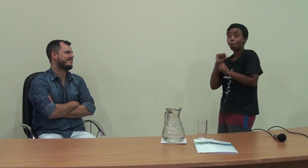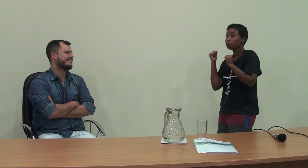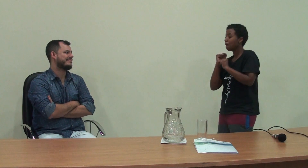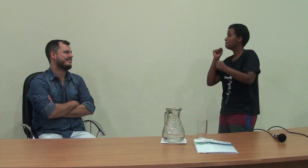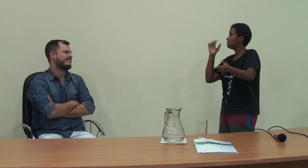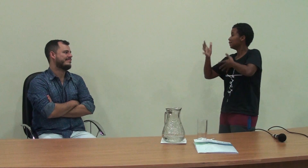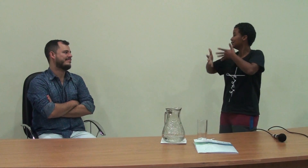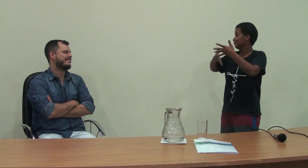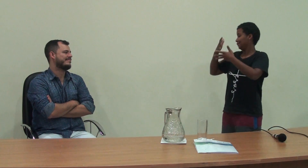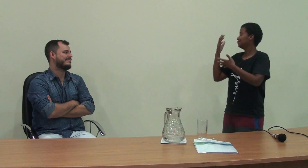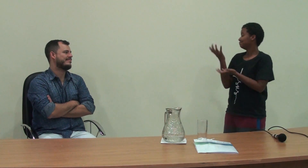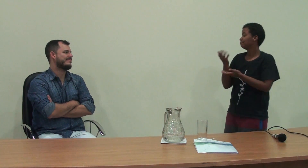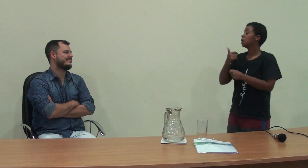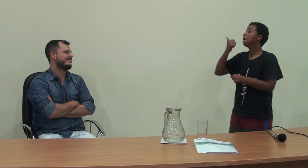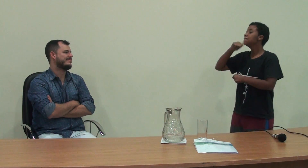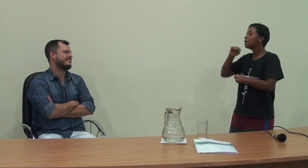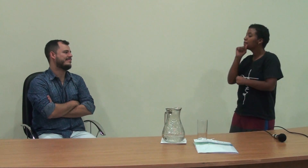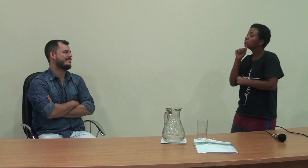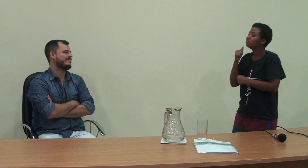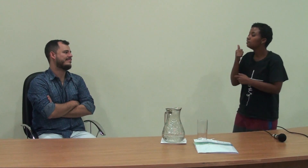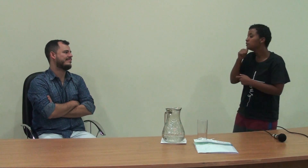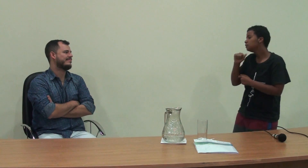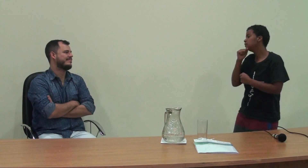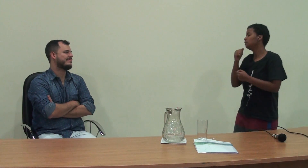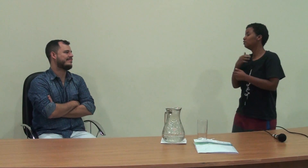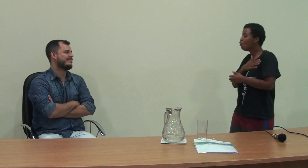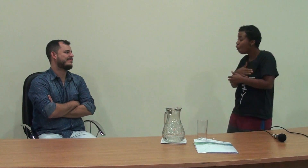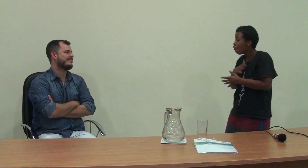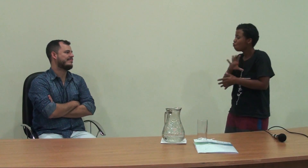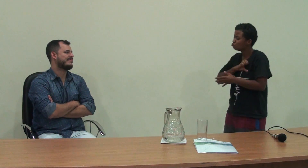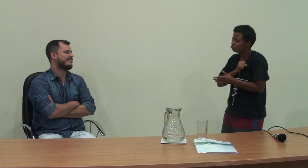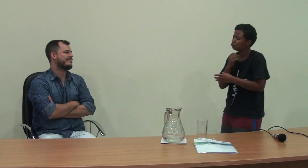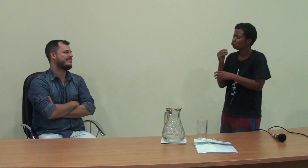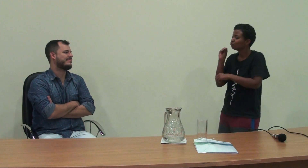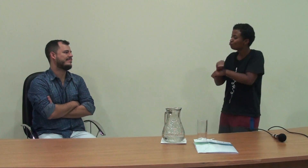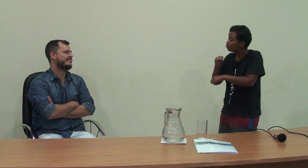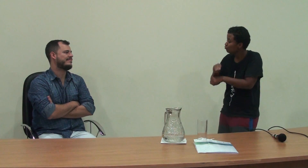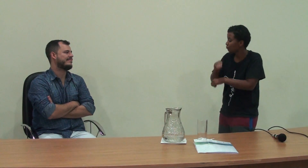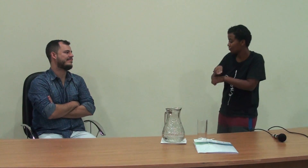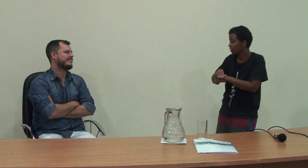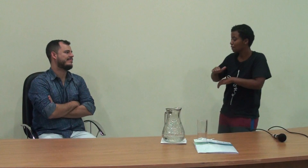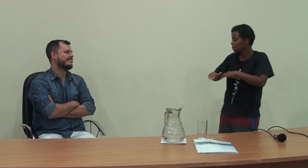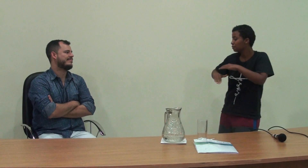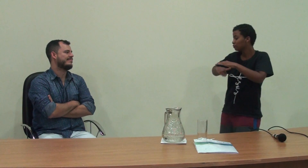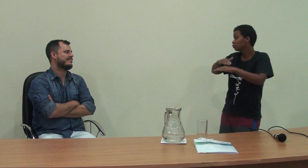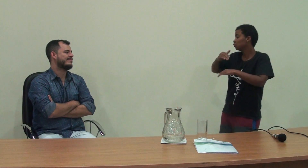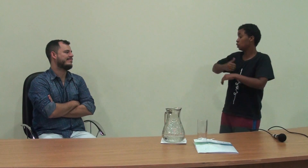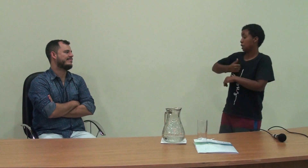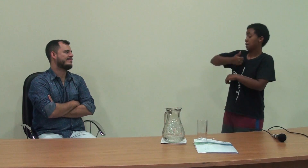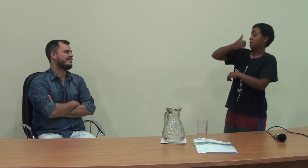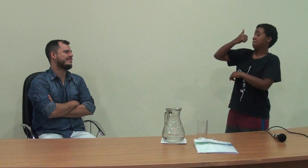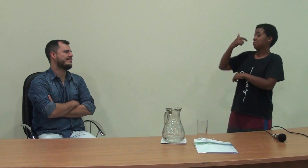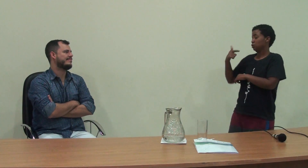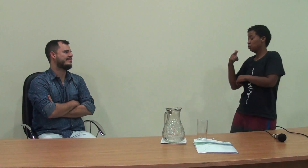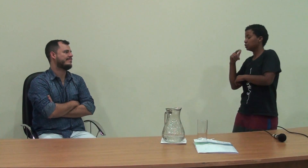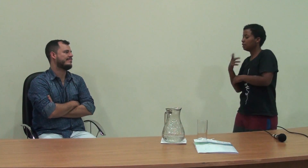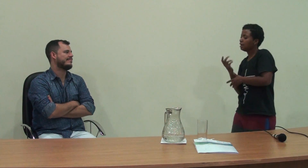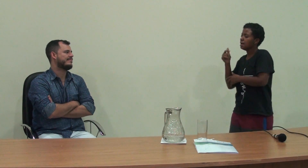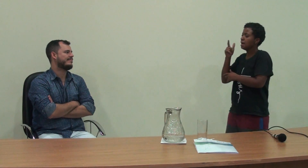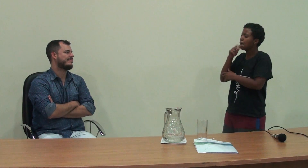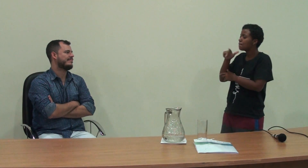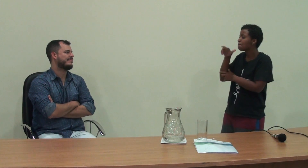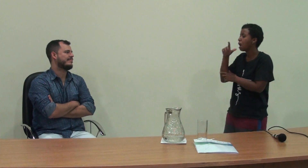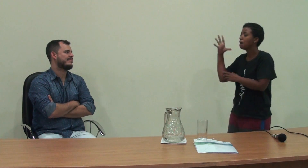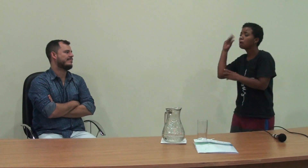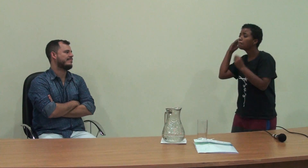E aí, assim, eu gostava muito de estar ali junto com ela, com minha família. Tinha muito carinho, muito amor no